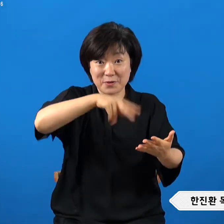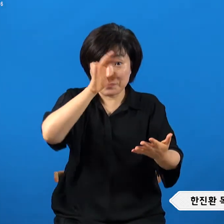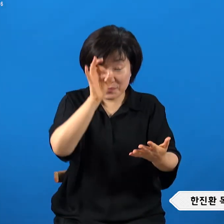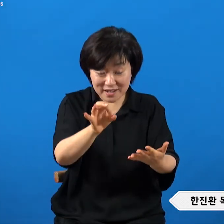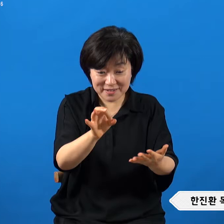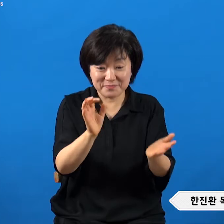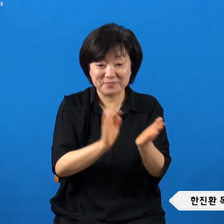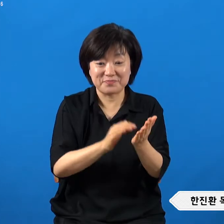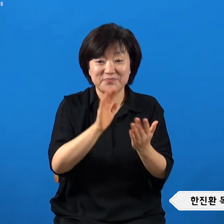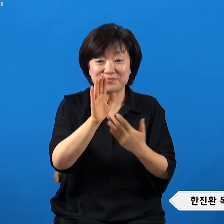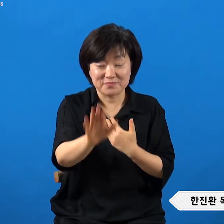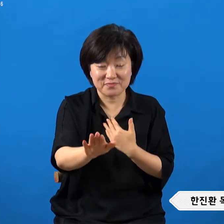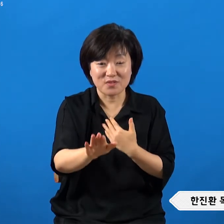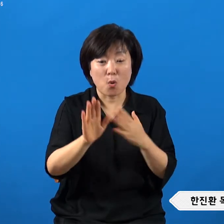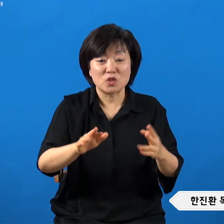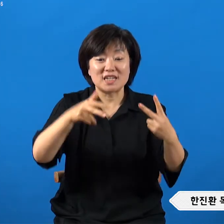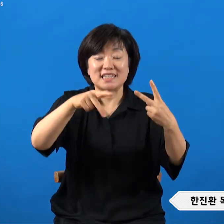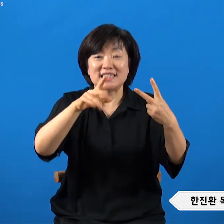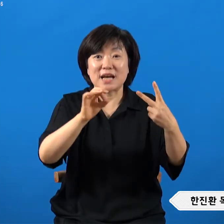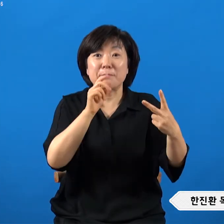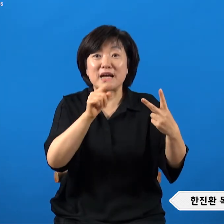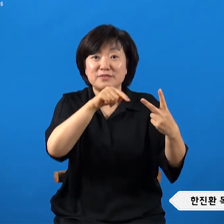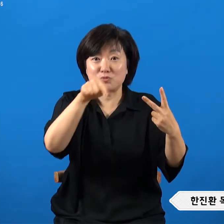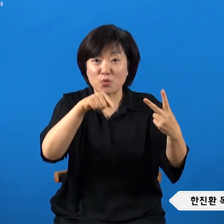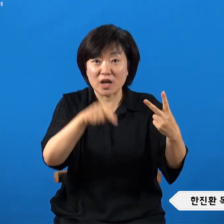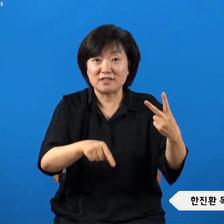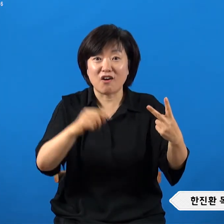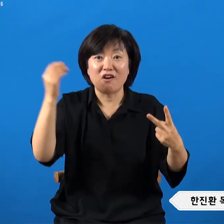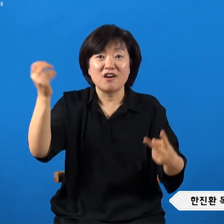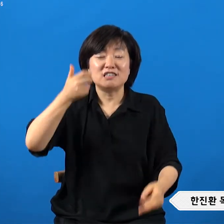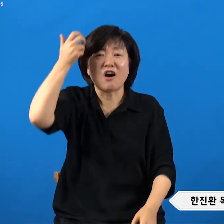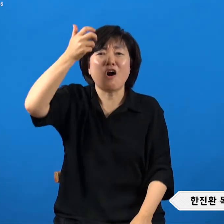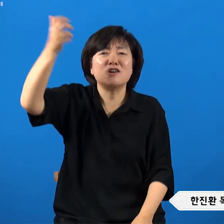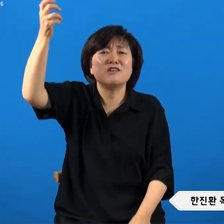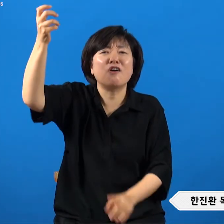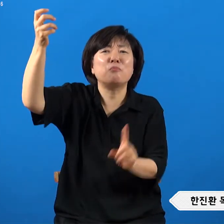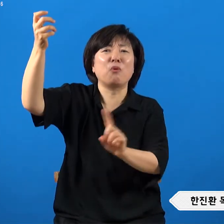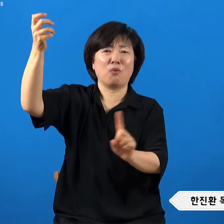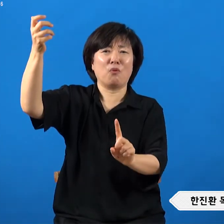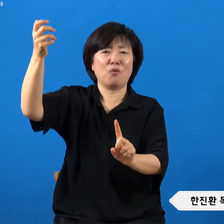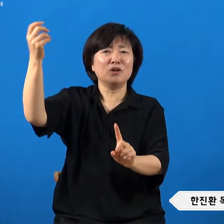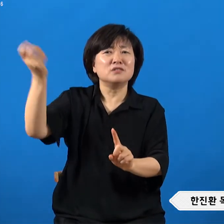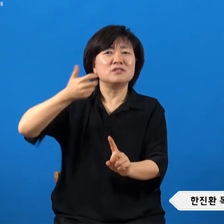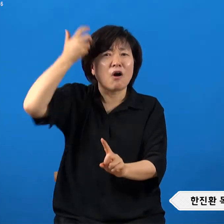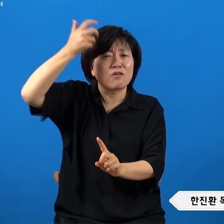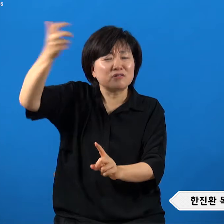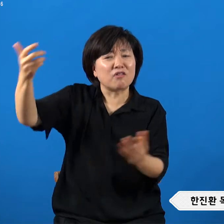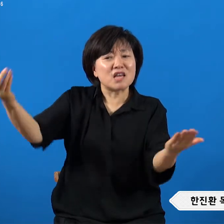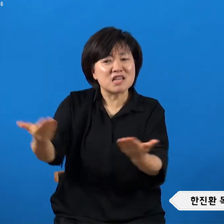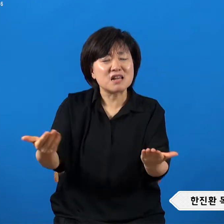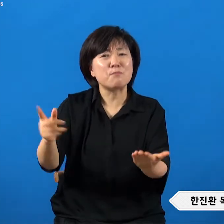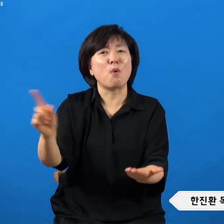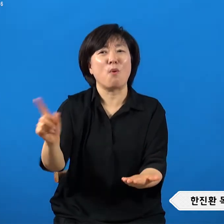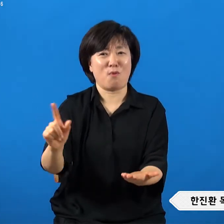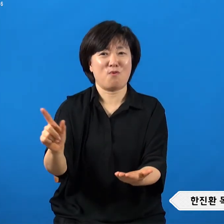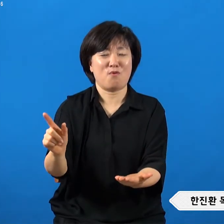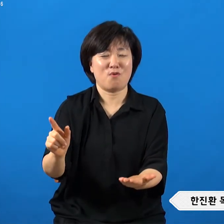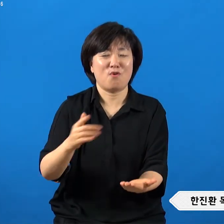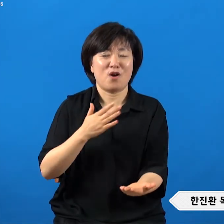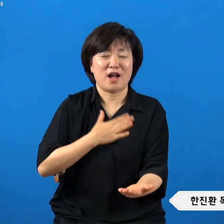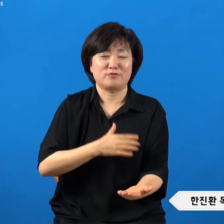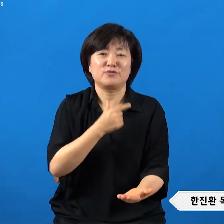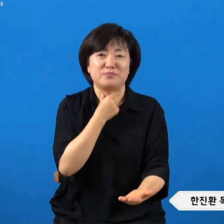읽었습니다마는 우리도 이 2장 말씀에서 성령의 사역이 뭔가 하는 것을 같이 생각을 해보려고